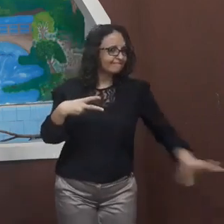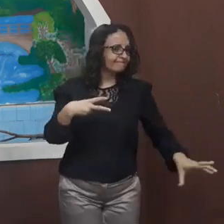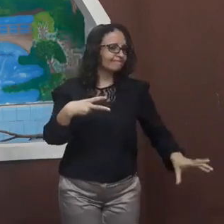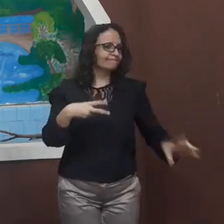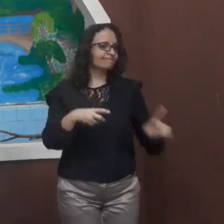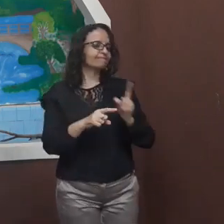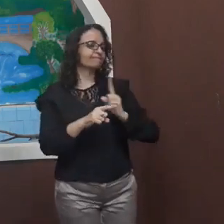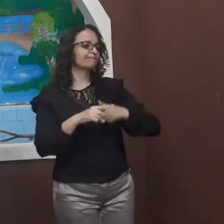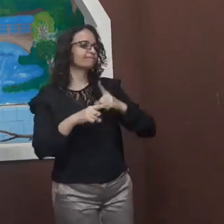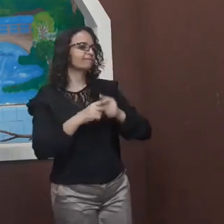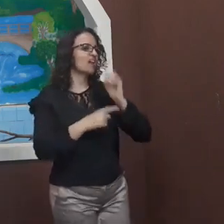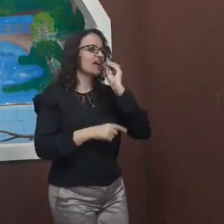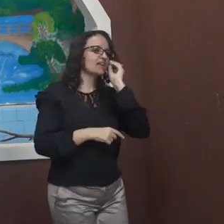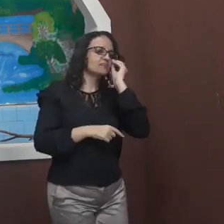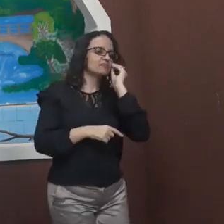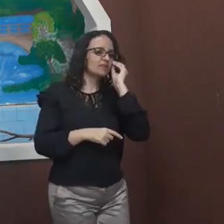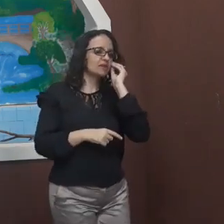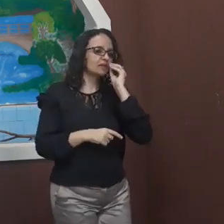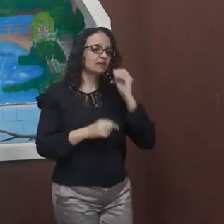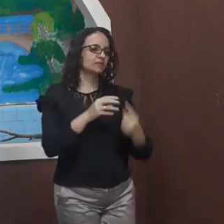uma experiência